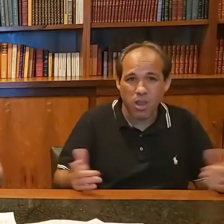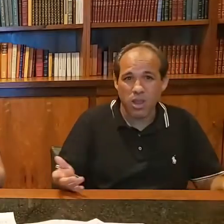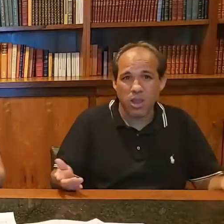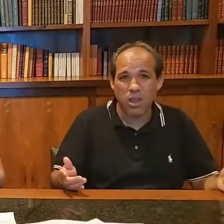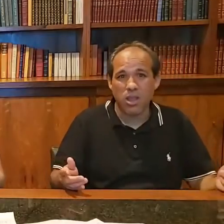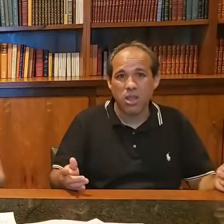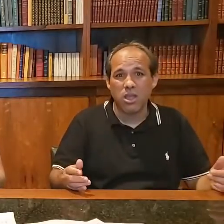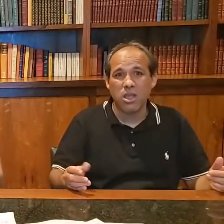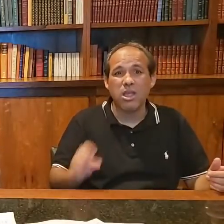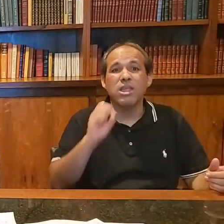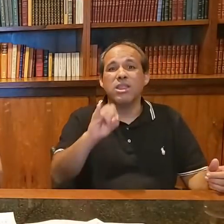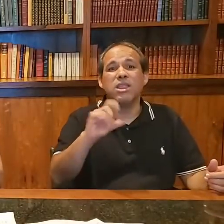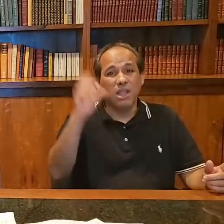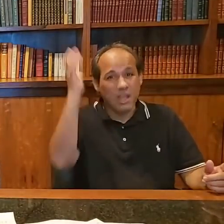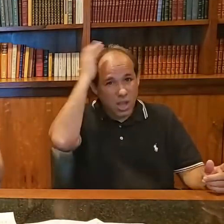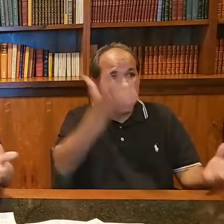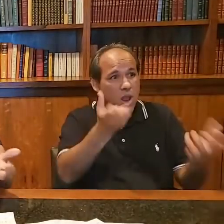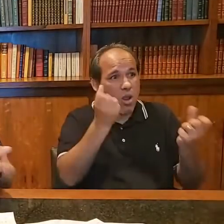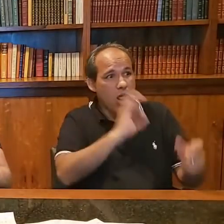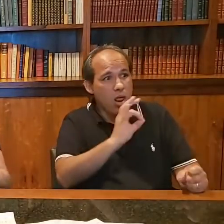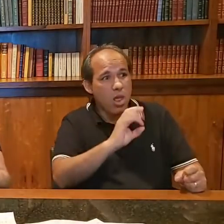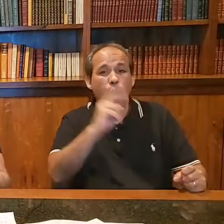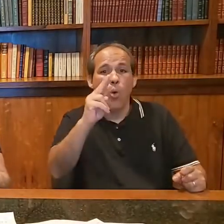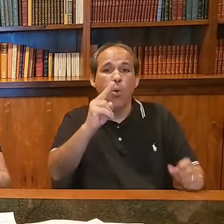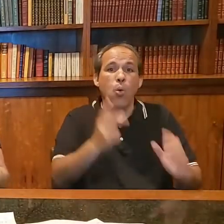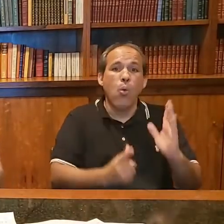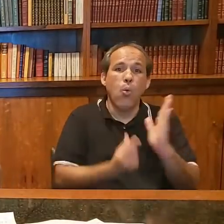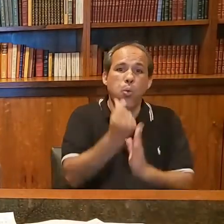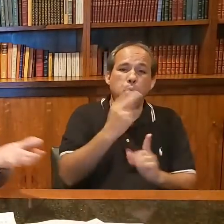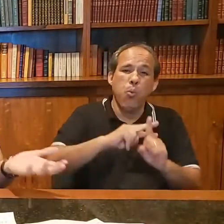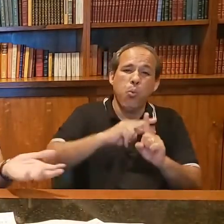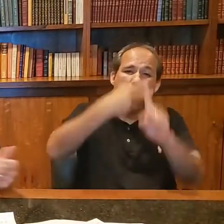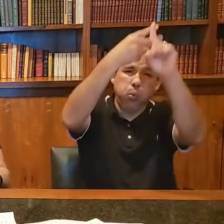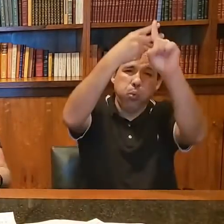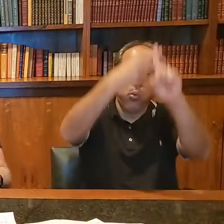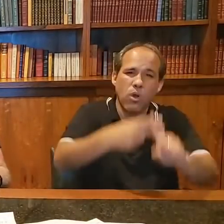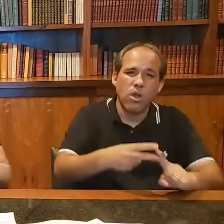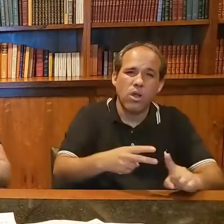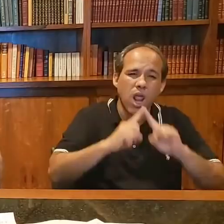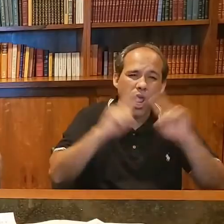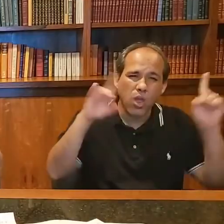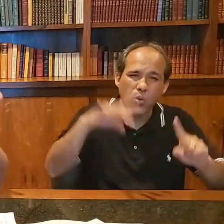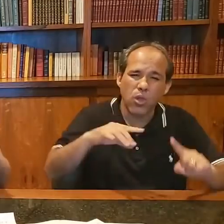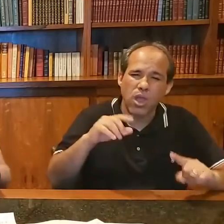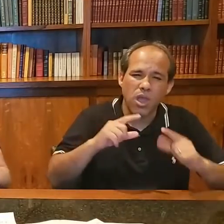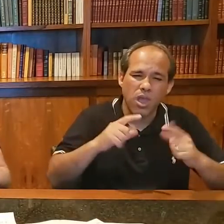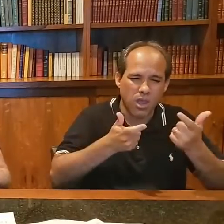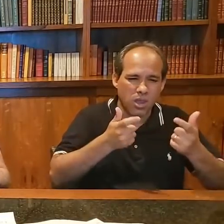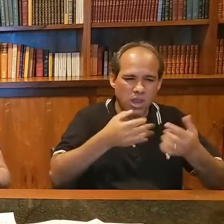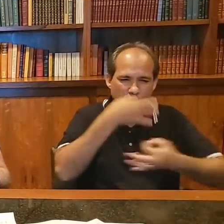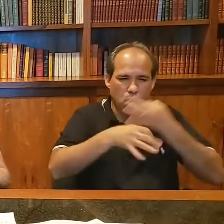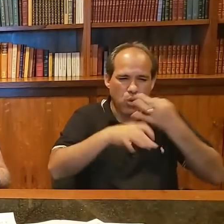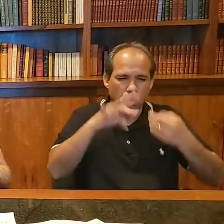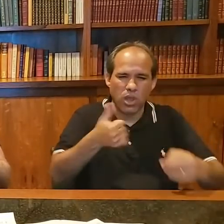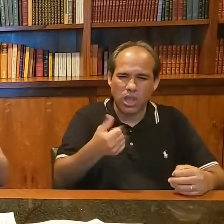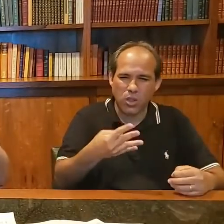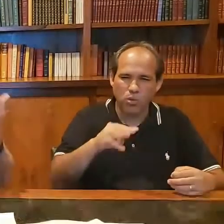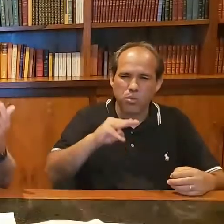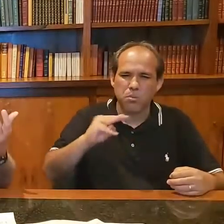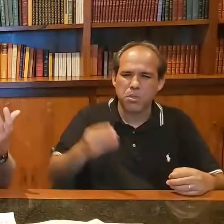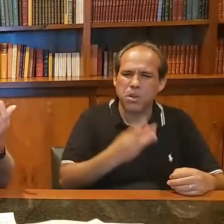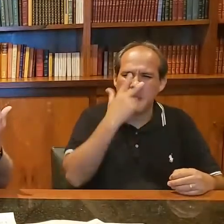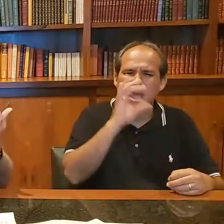teria recebido ou teria sido superfaturado. Criticou só 14 milhões. Eu não sei quanta lata dá. Deve dar aí